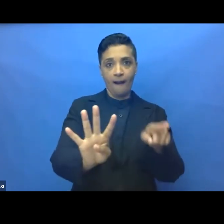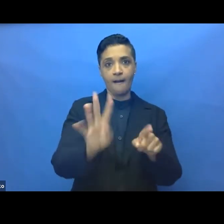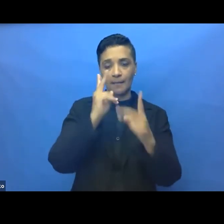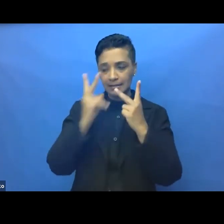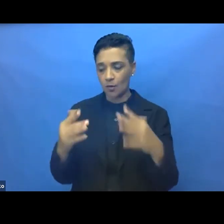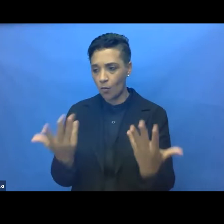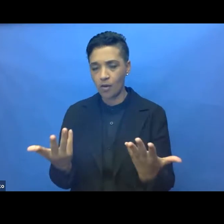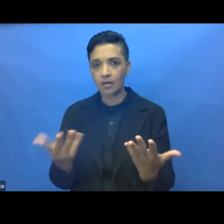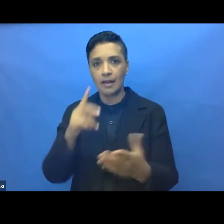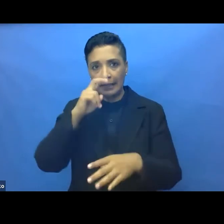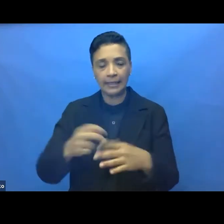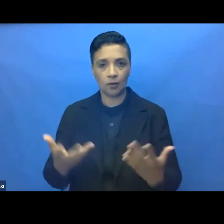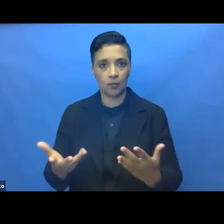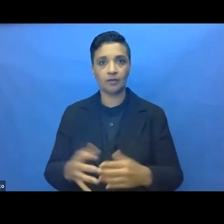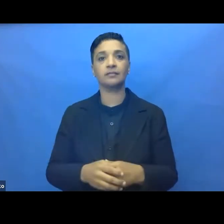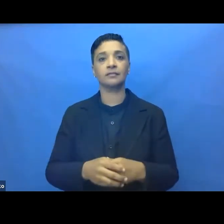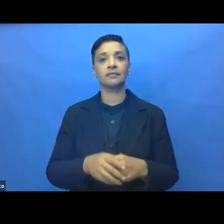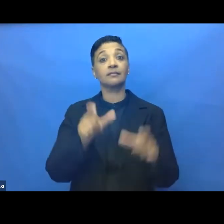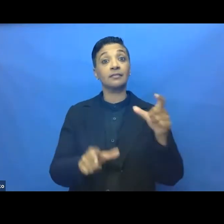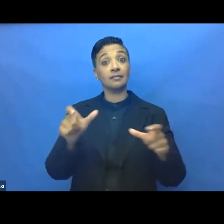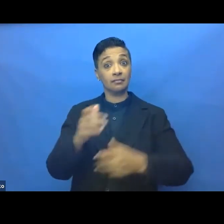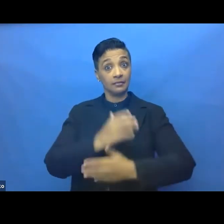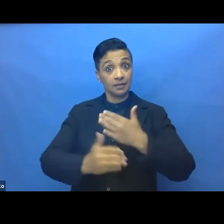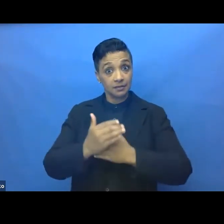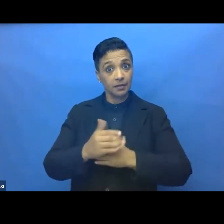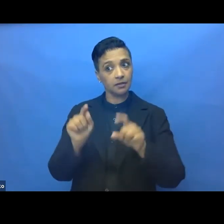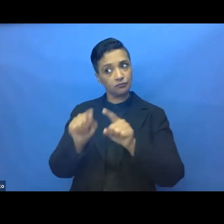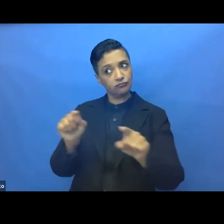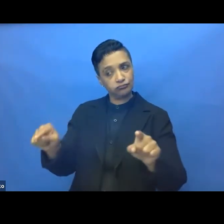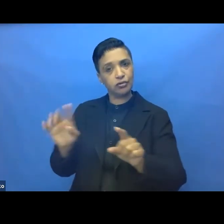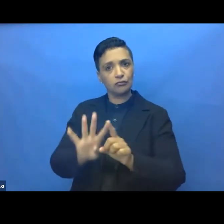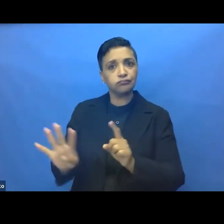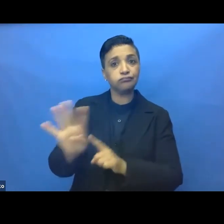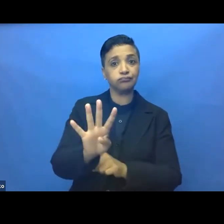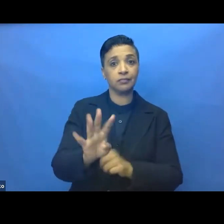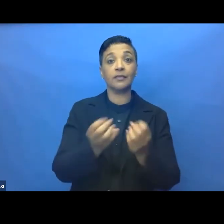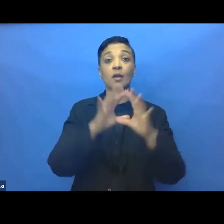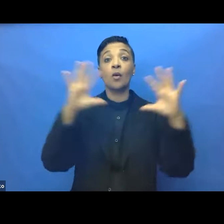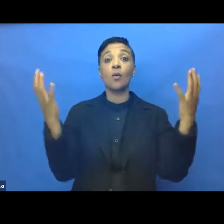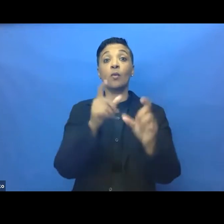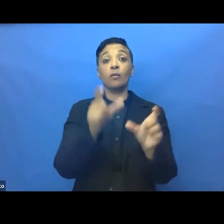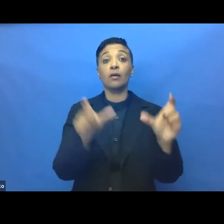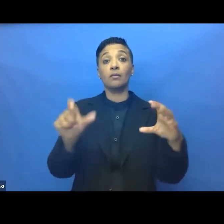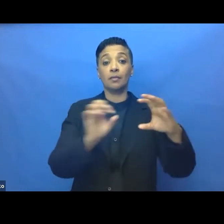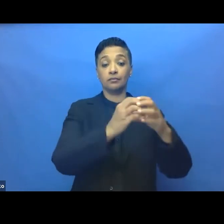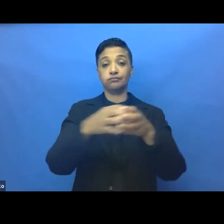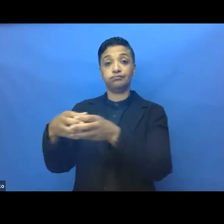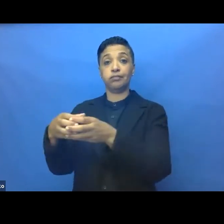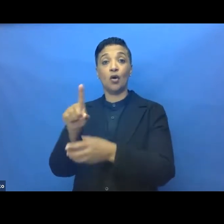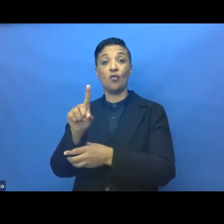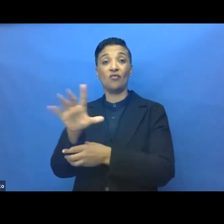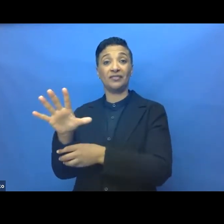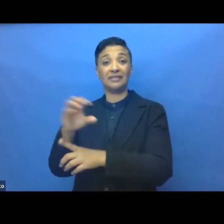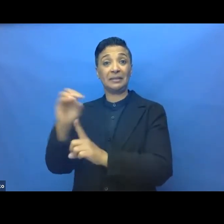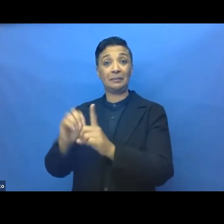les défis auxquels sont confrontées les personnes les plus exposées et mettre leur voix au premier plan. C'est impératif pour les personnes handicapées